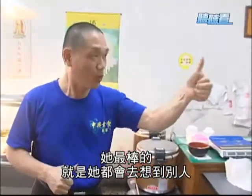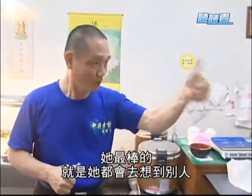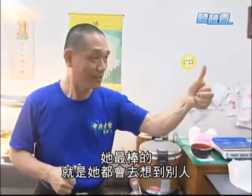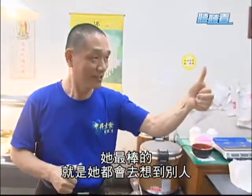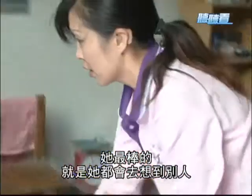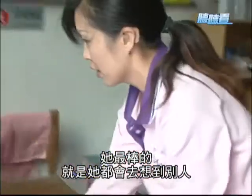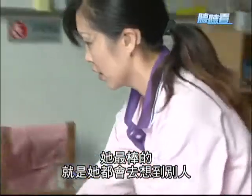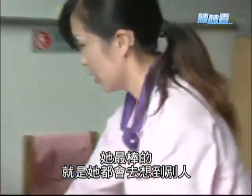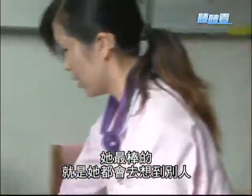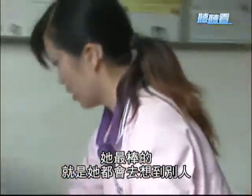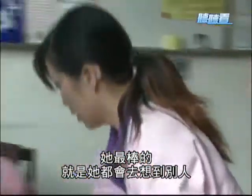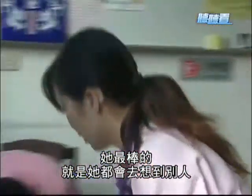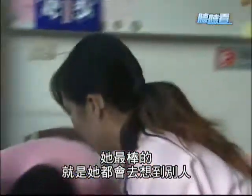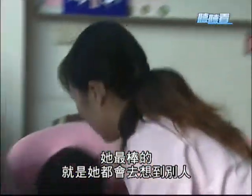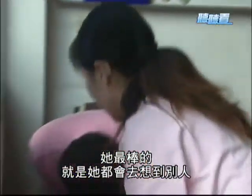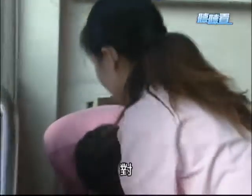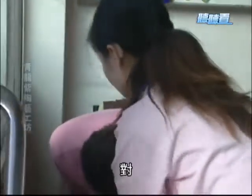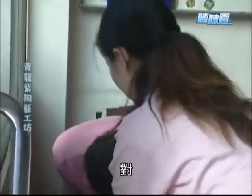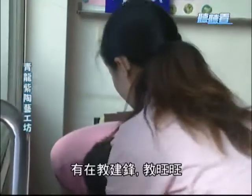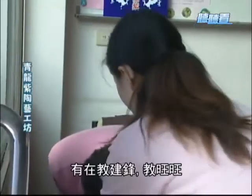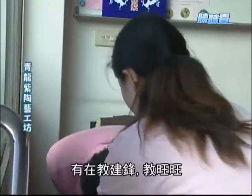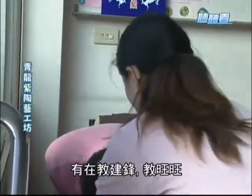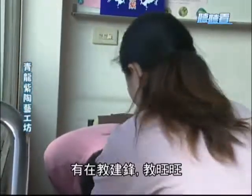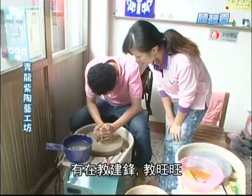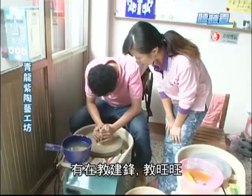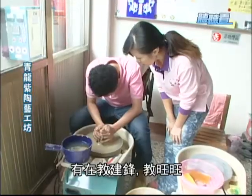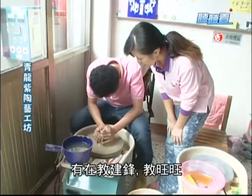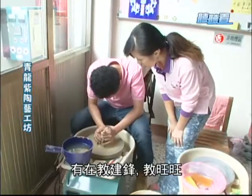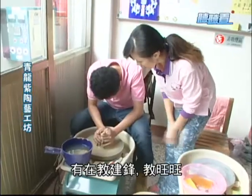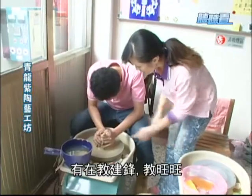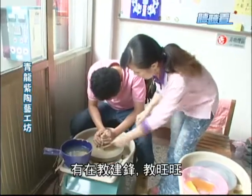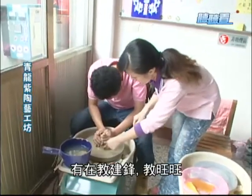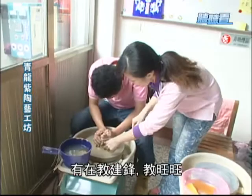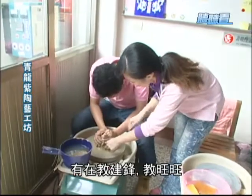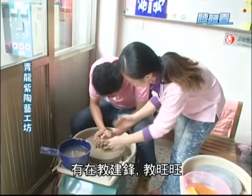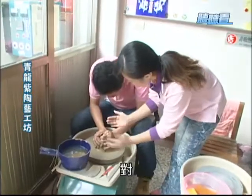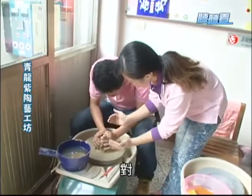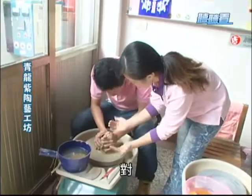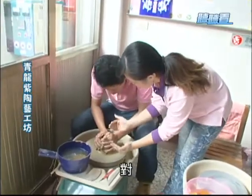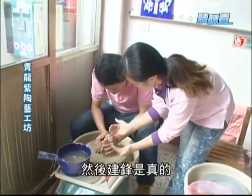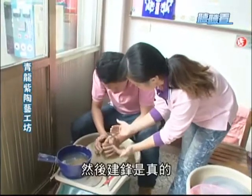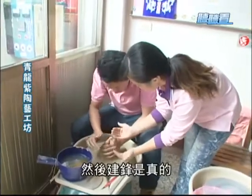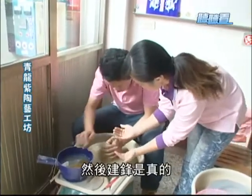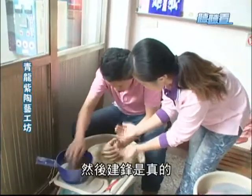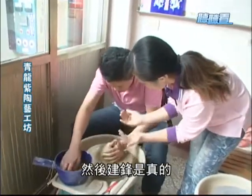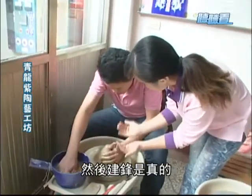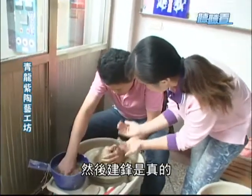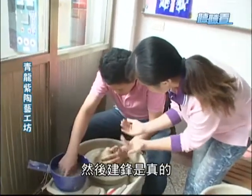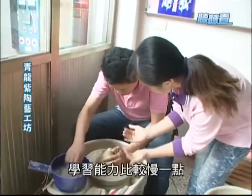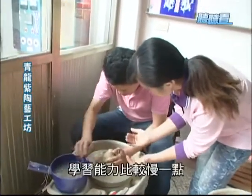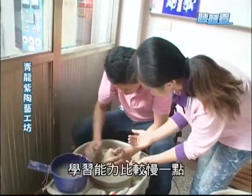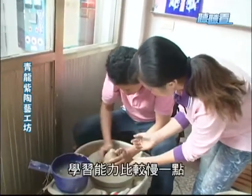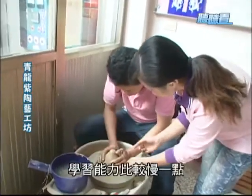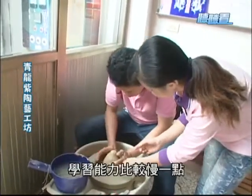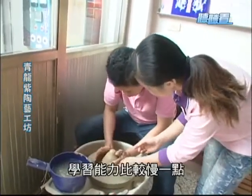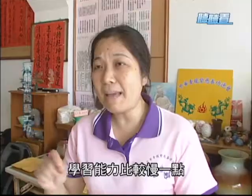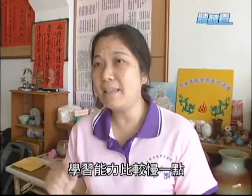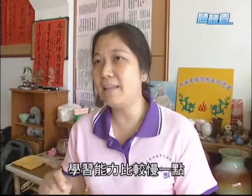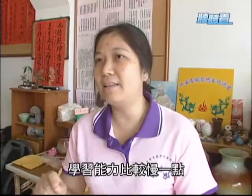会去想到别人，对，有在教建峰、教旺旺，对，然后建峰是真的学习能力比较慢一点。